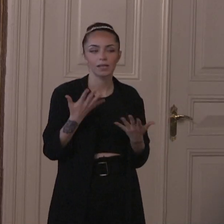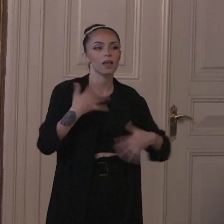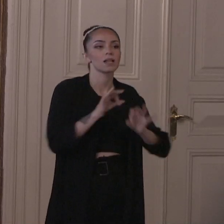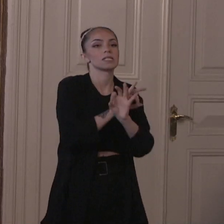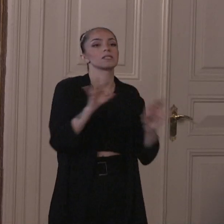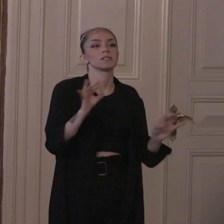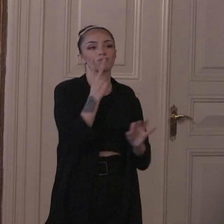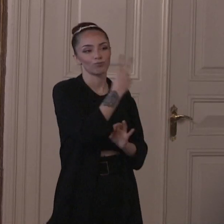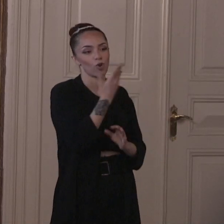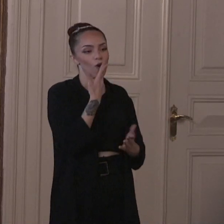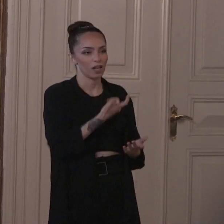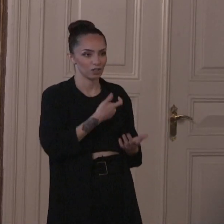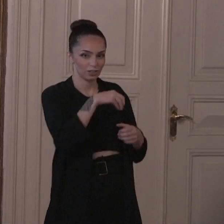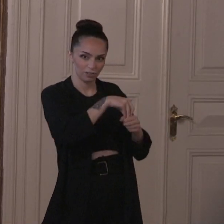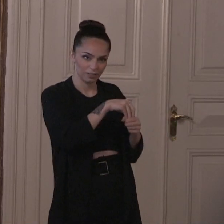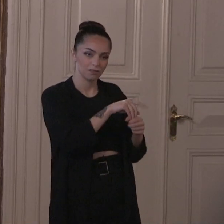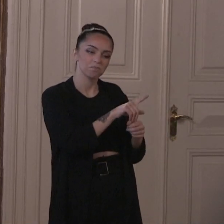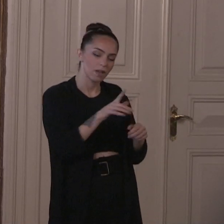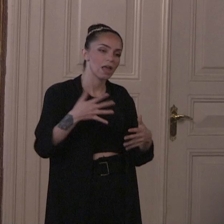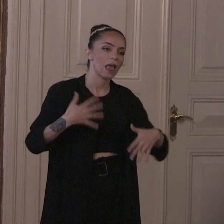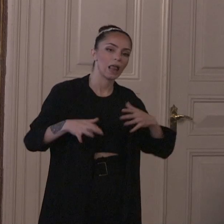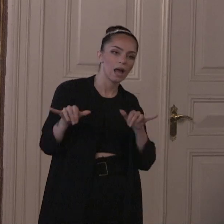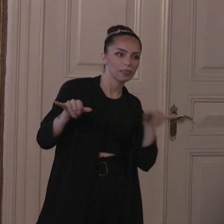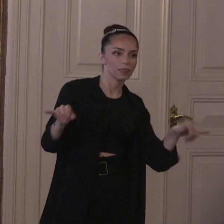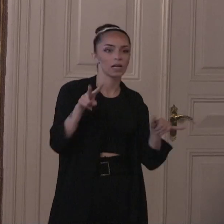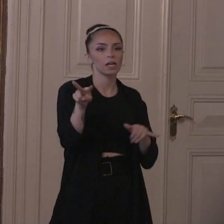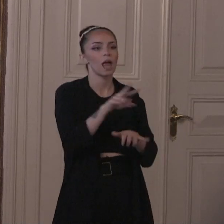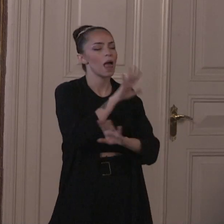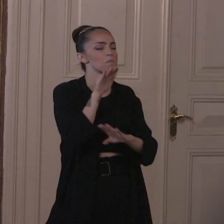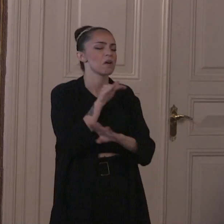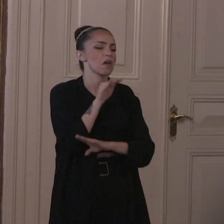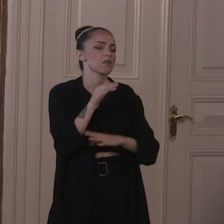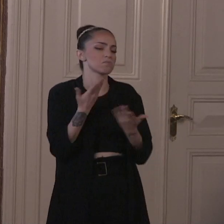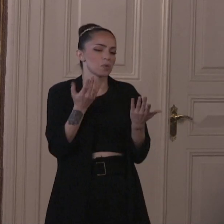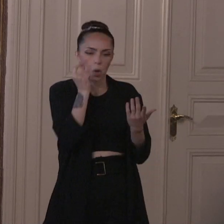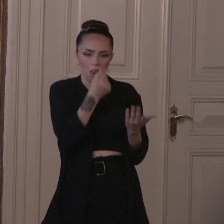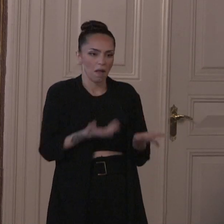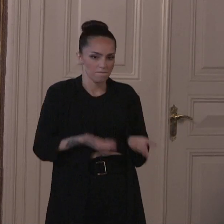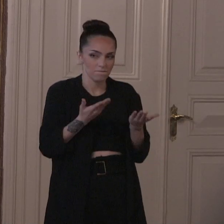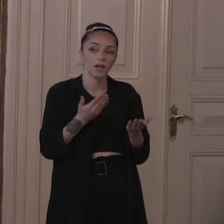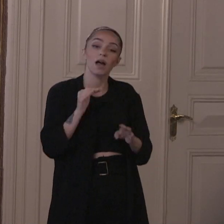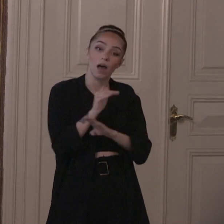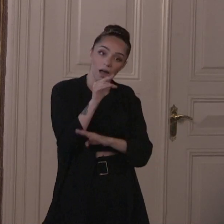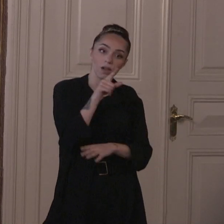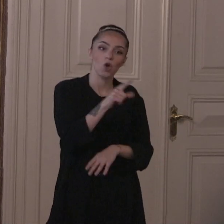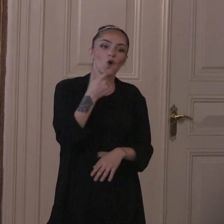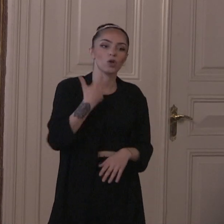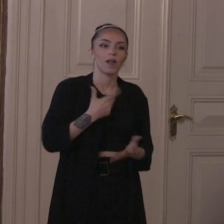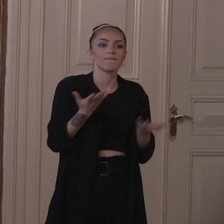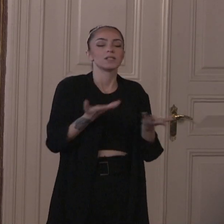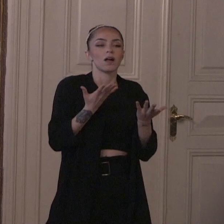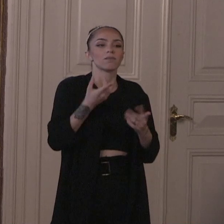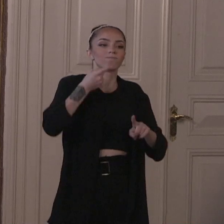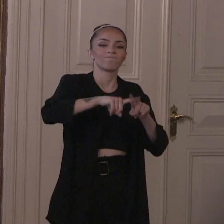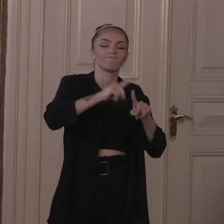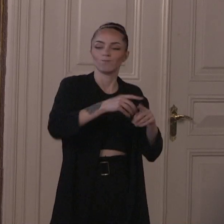engelsiz öğrencilerin yanında engelli öğrencilerin de yaşamlarını kolaylaştıracak, aslında yaşamların yanında yaşamlarına nitelik katacak,